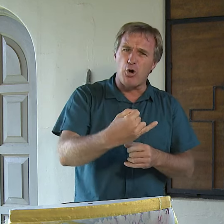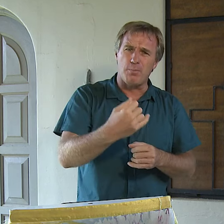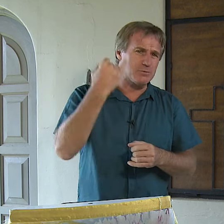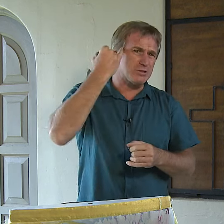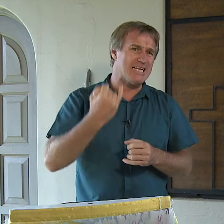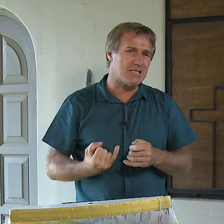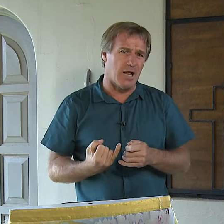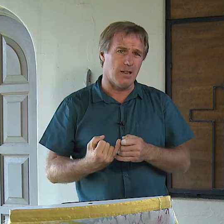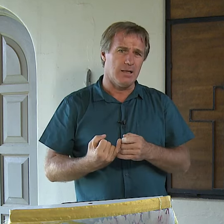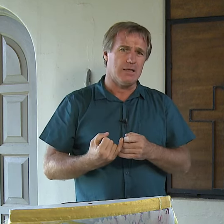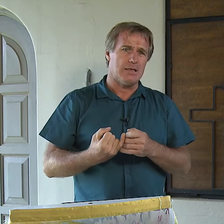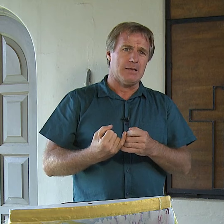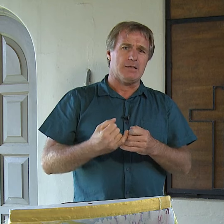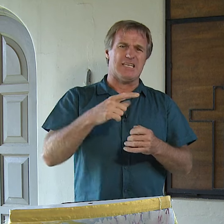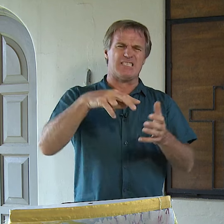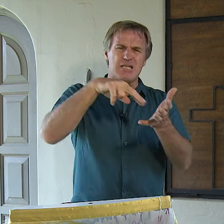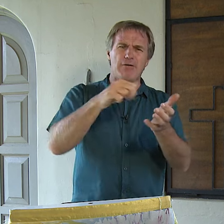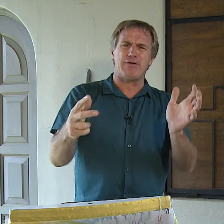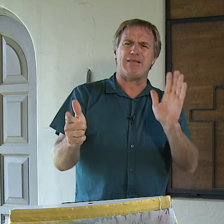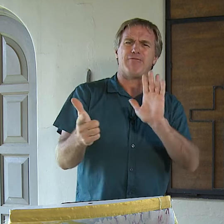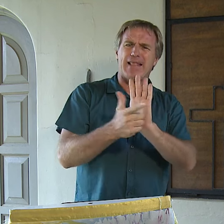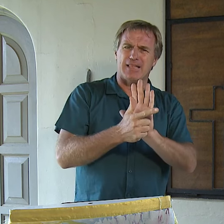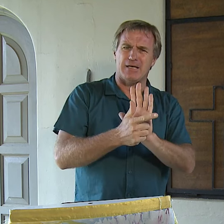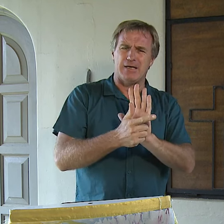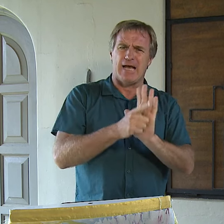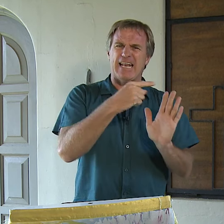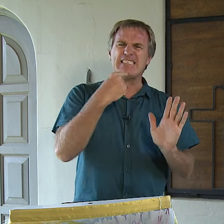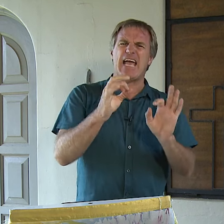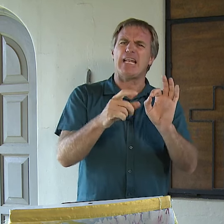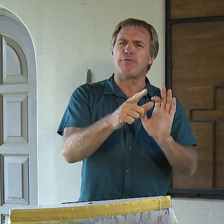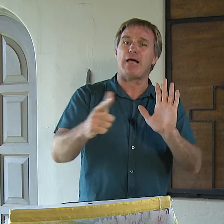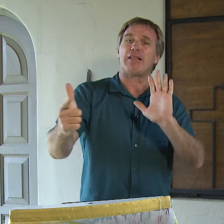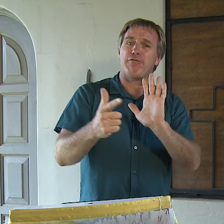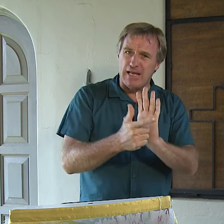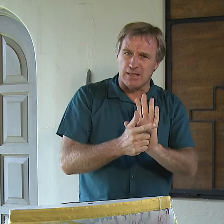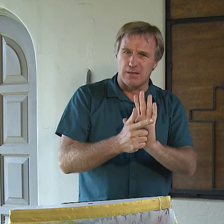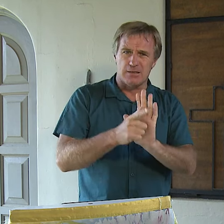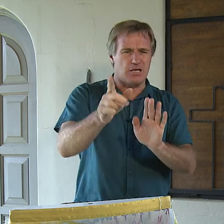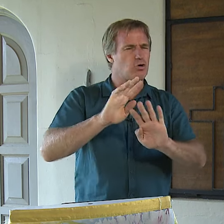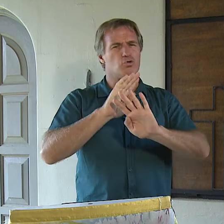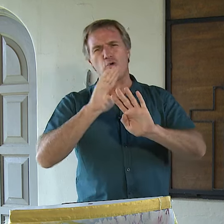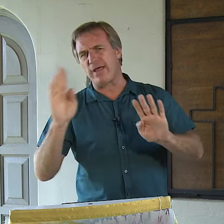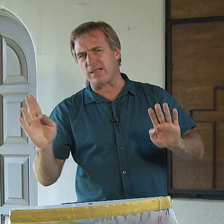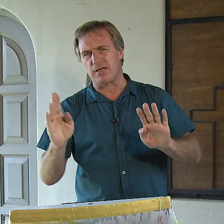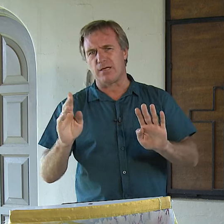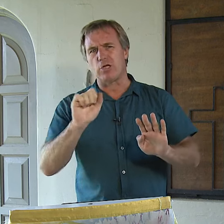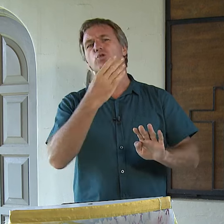Jakob is mos Israel, dit staan vir die wet. En hy sê eindelijk vir haar, die wet sal jou nooit jou